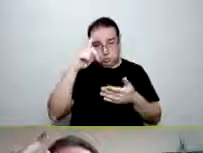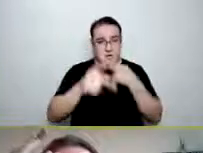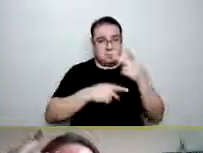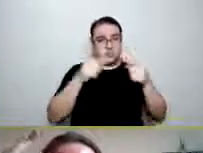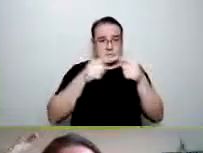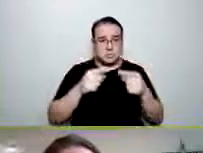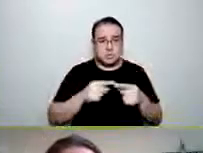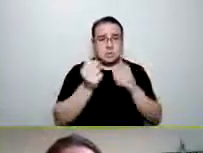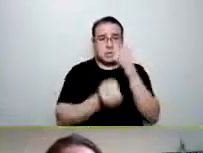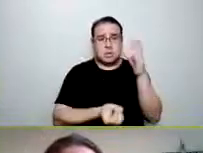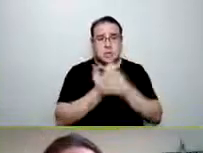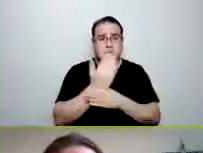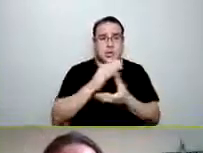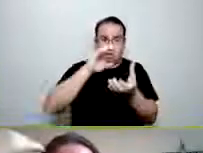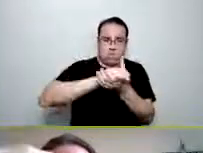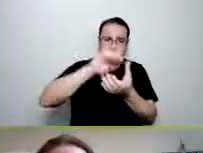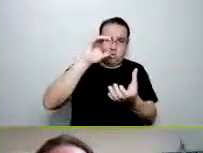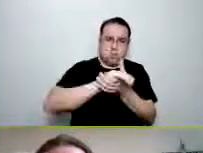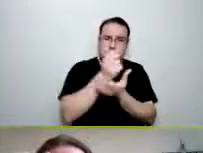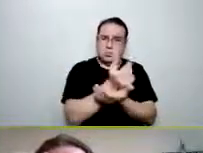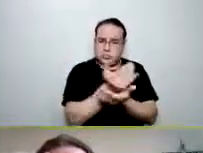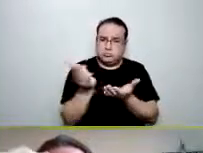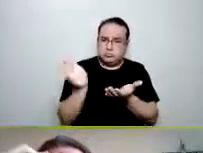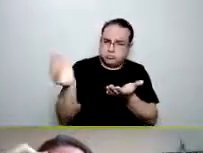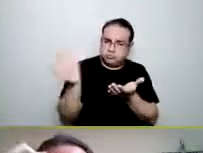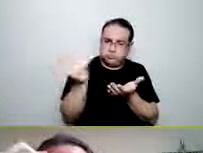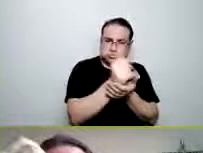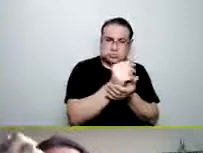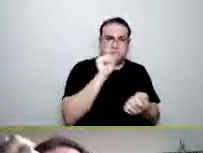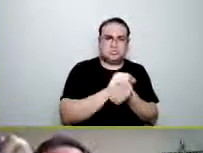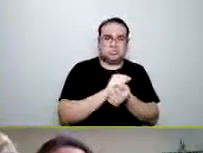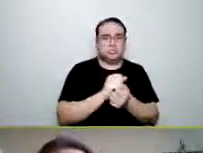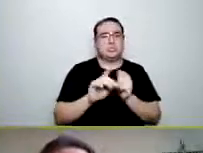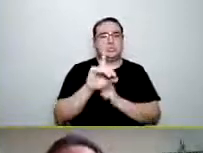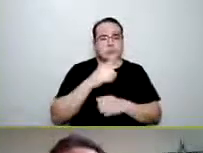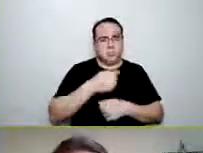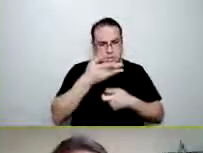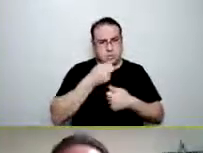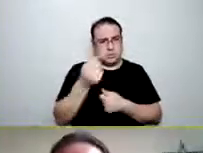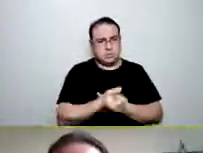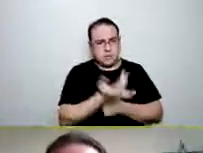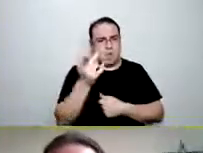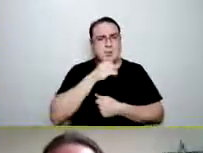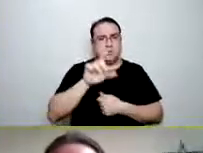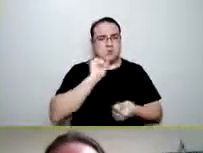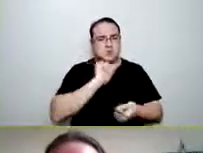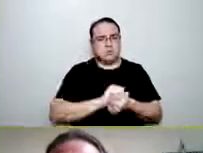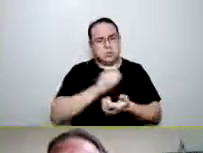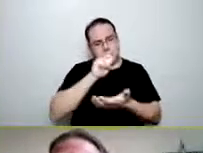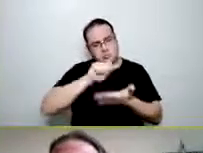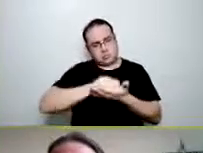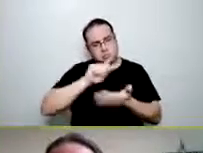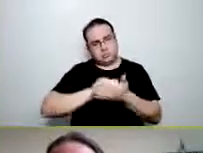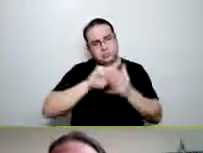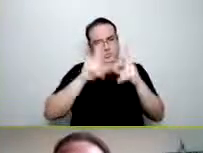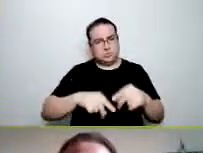de criar corpora, né, coleções, né, compilações de dados multimídia com anotações. E